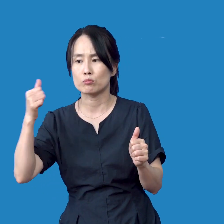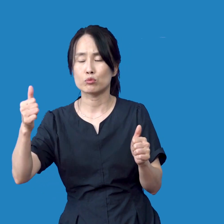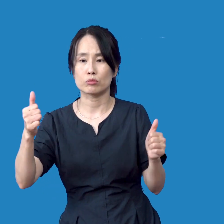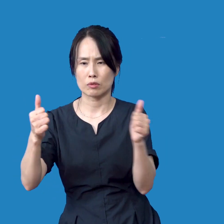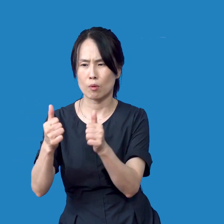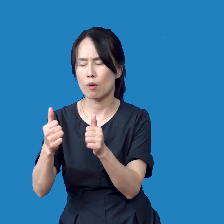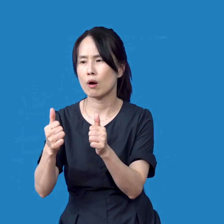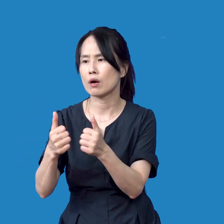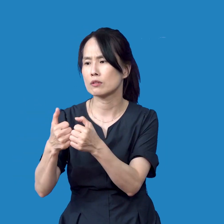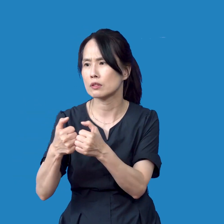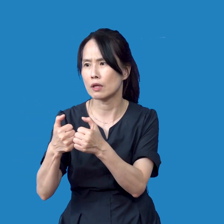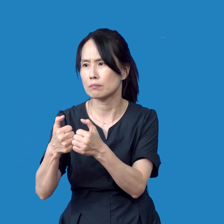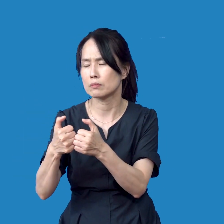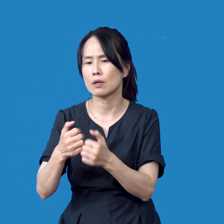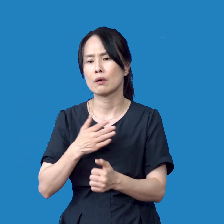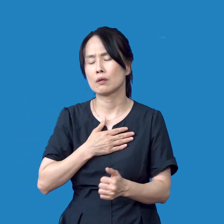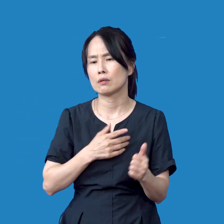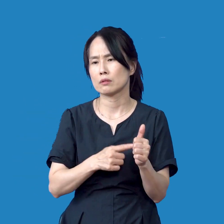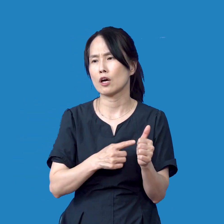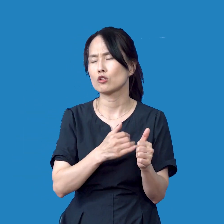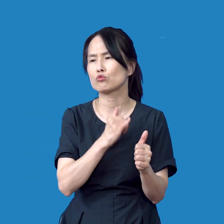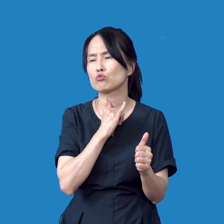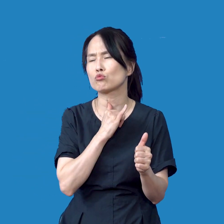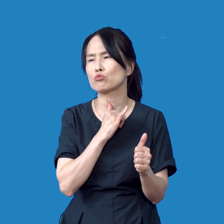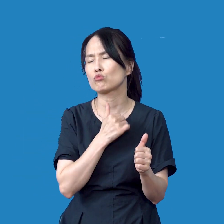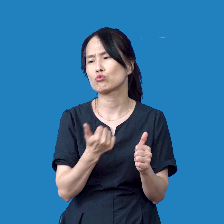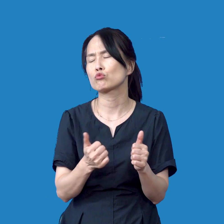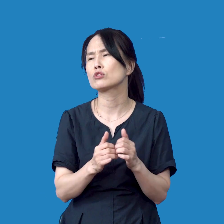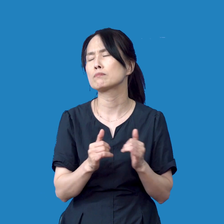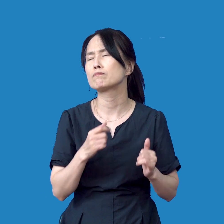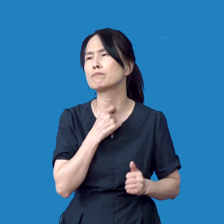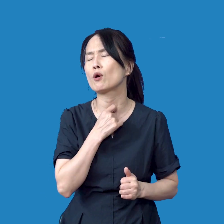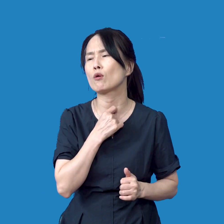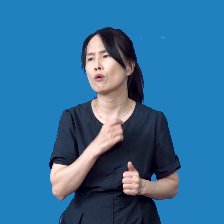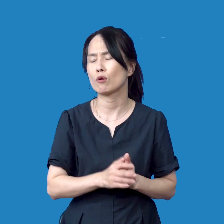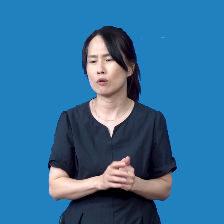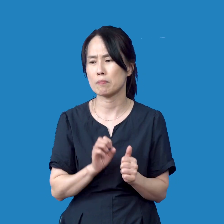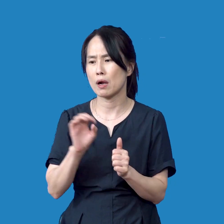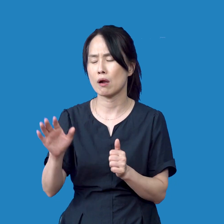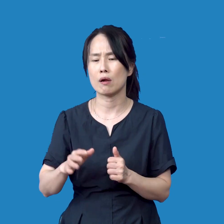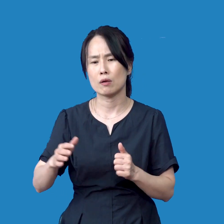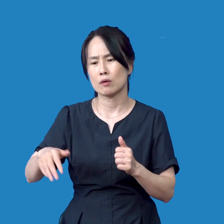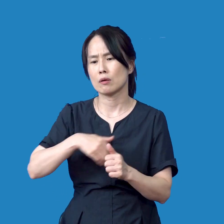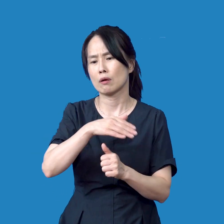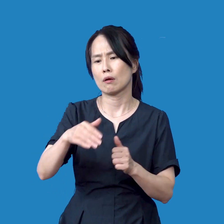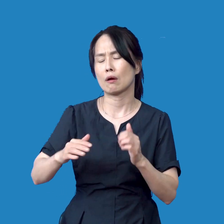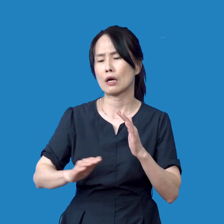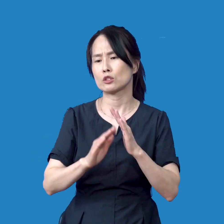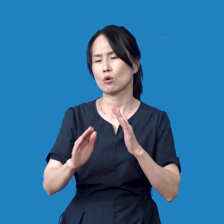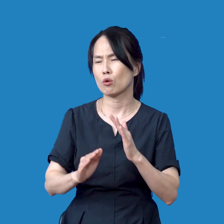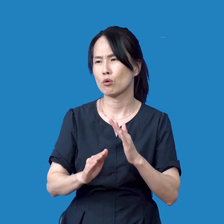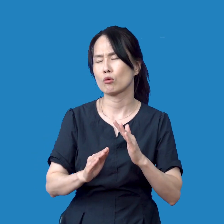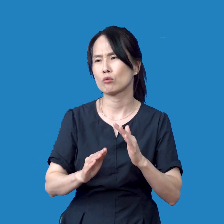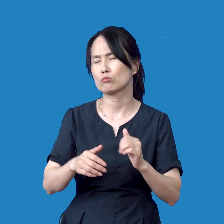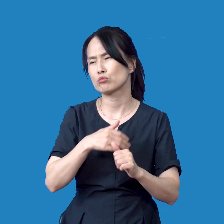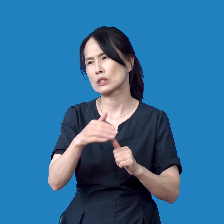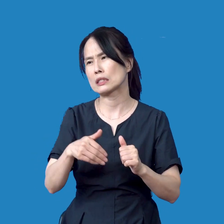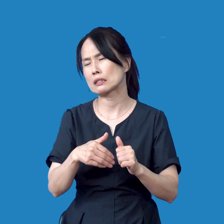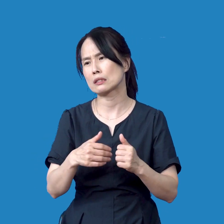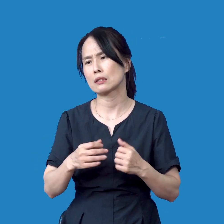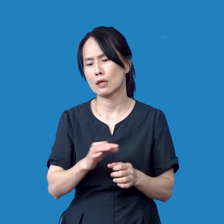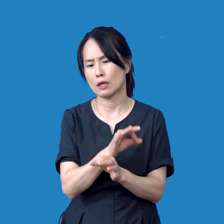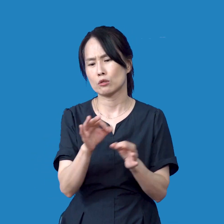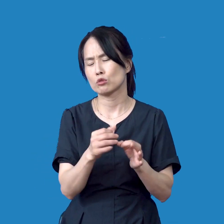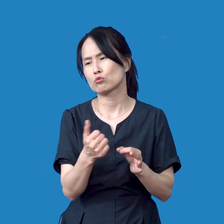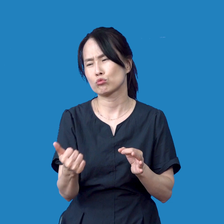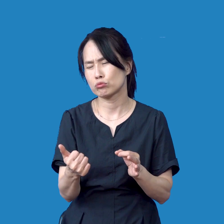왔는데 자기는 자살하고 싶다고 합니다. 여러 가지 가정적인 형편, 경제적인 파탄,